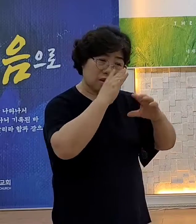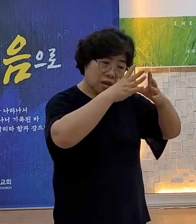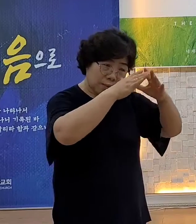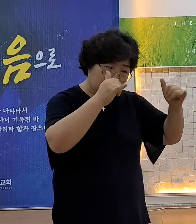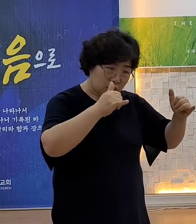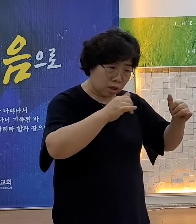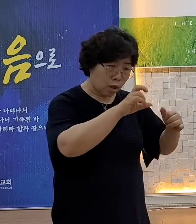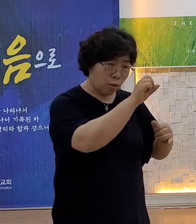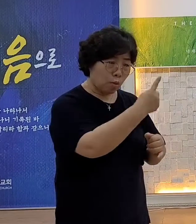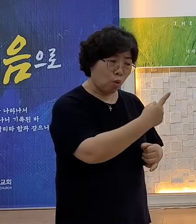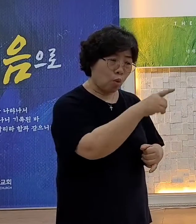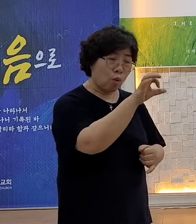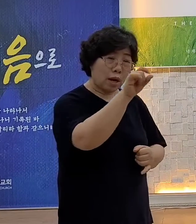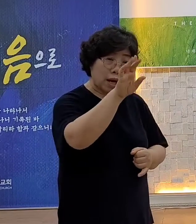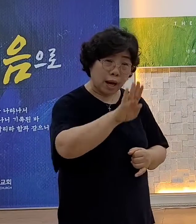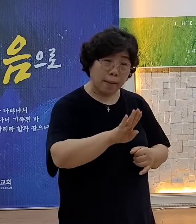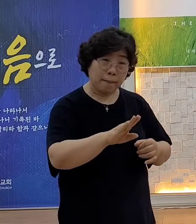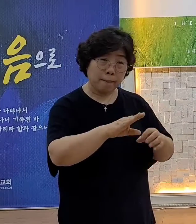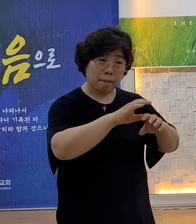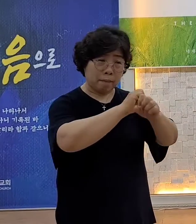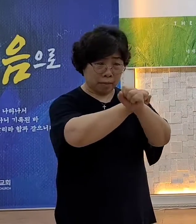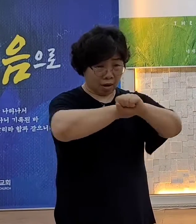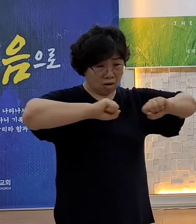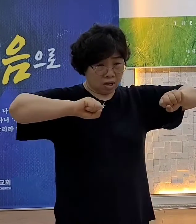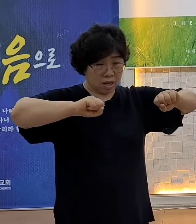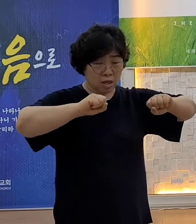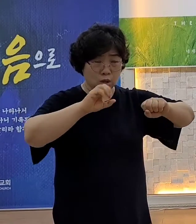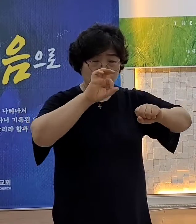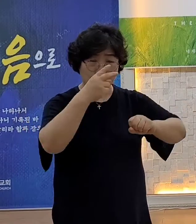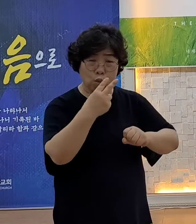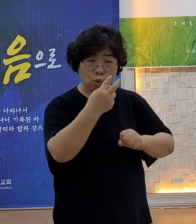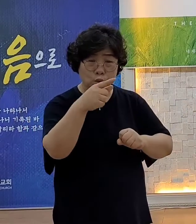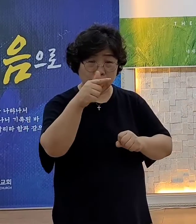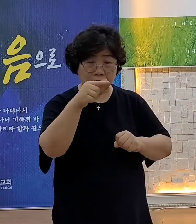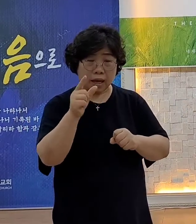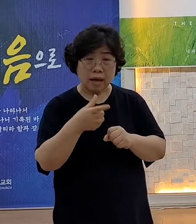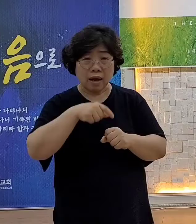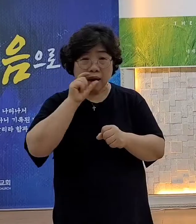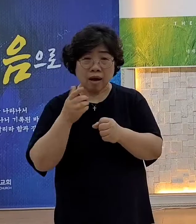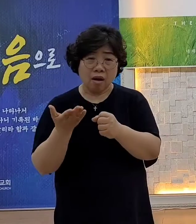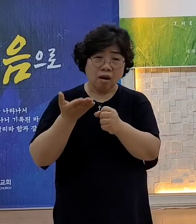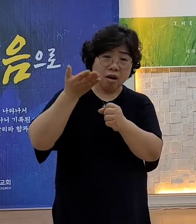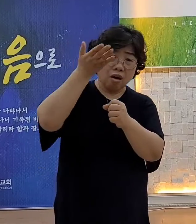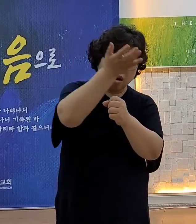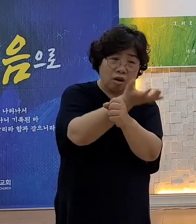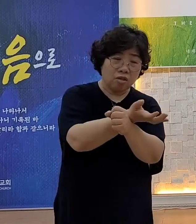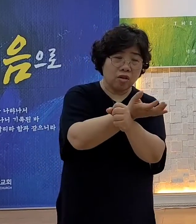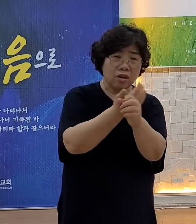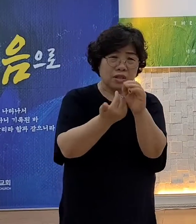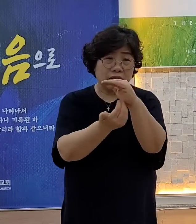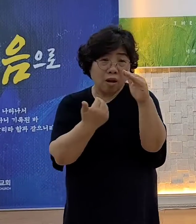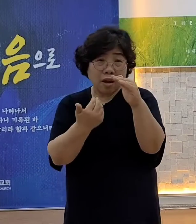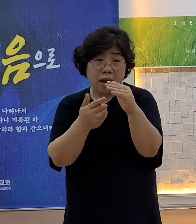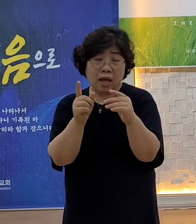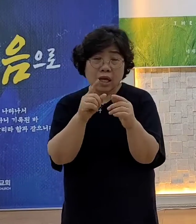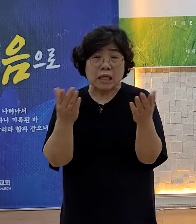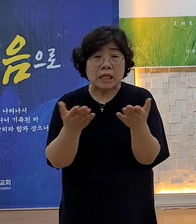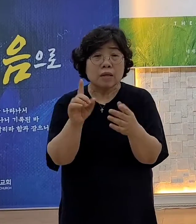모압 땅에서 모압 평지에서 이제 요단강을 건너서 가나안 땅에 딱 들어가려고 할 때 어떤 일이